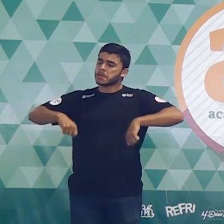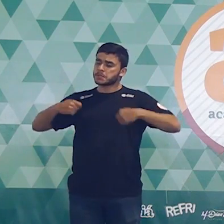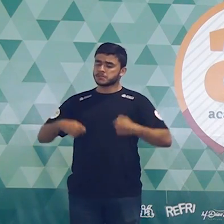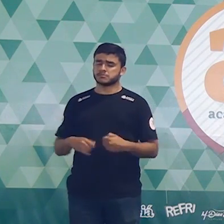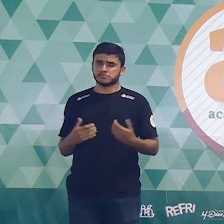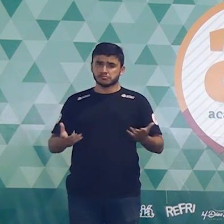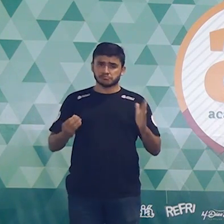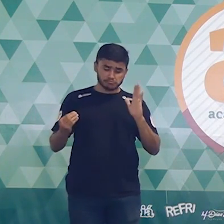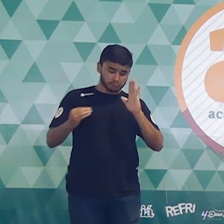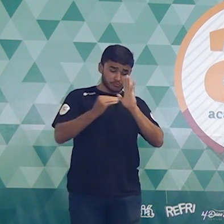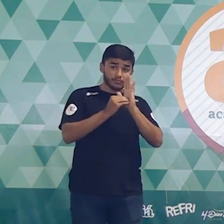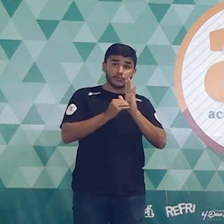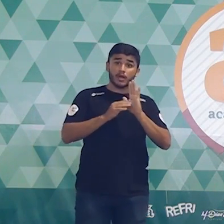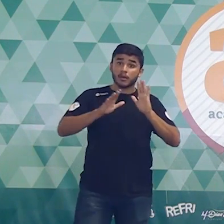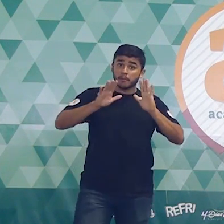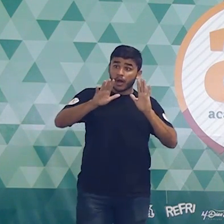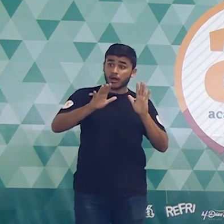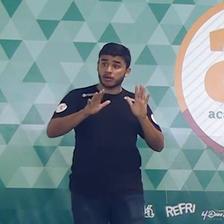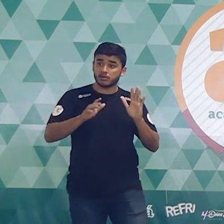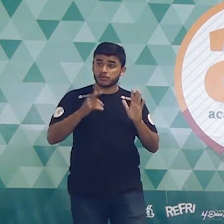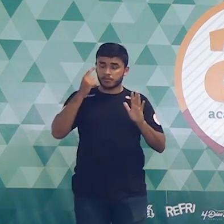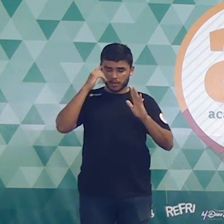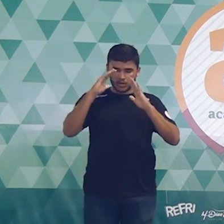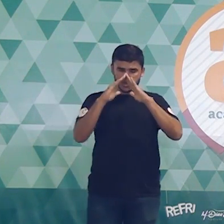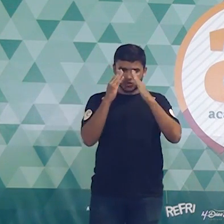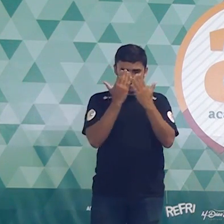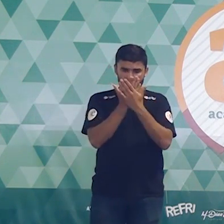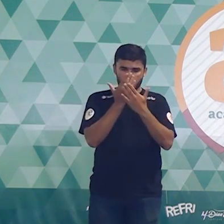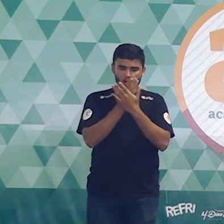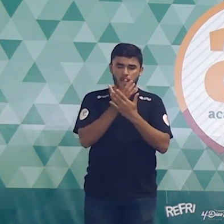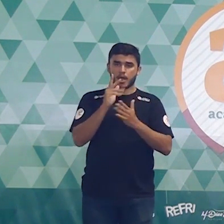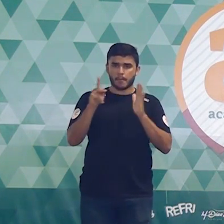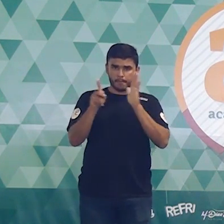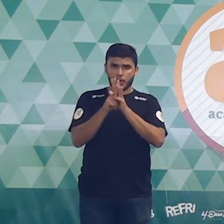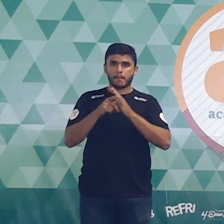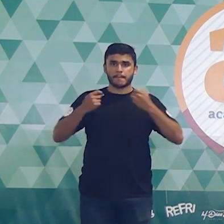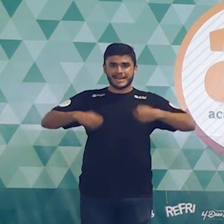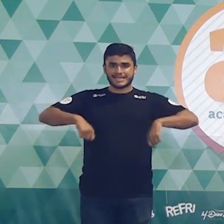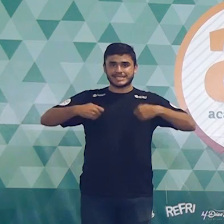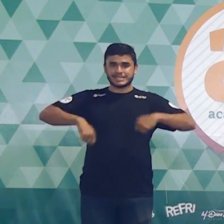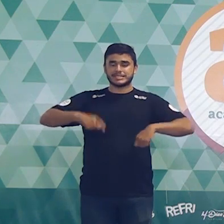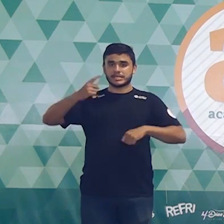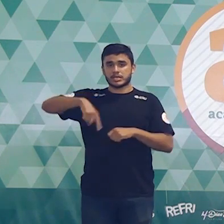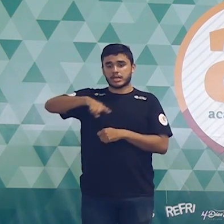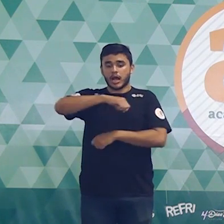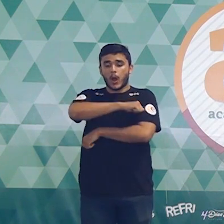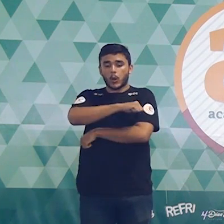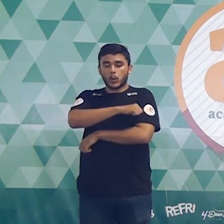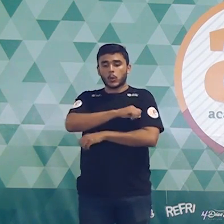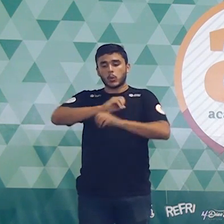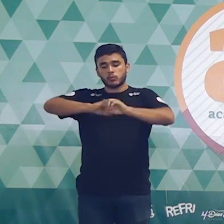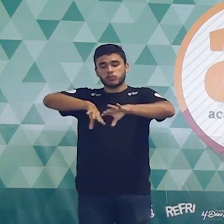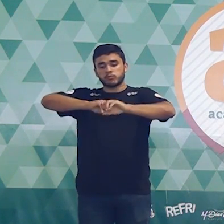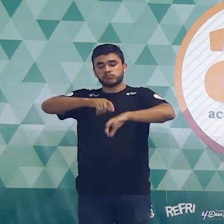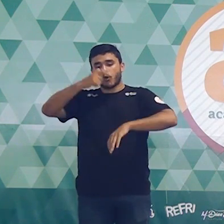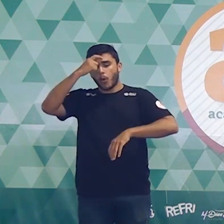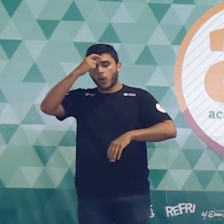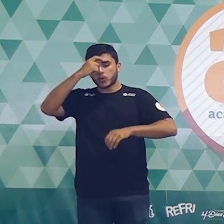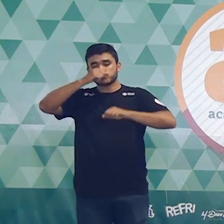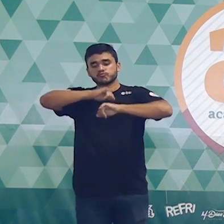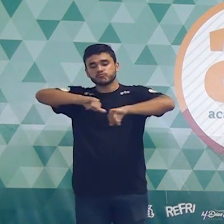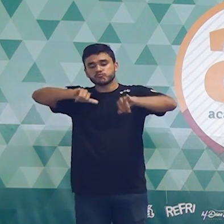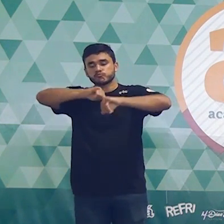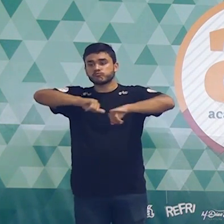à escola conscientizar o aluno. Verdadeiro ou falso? Eu queria ouvir. Queria ouvir. Cabe à escola